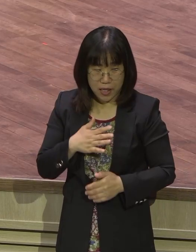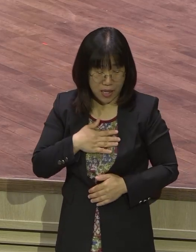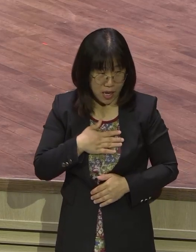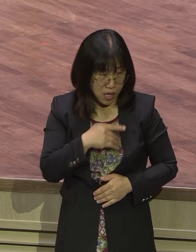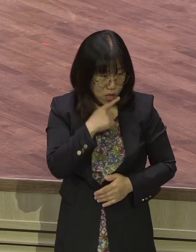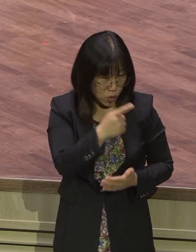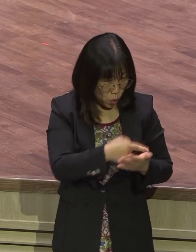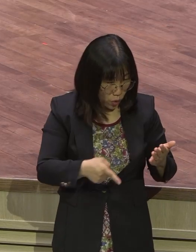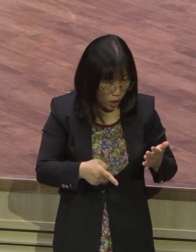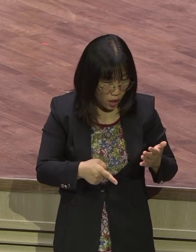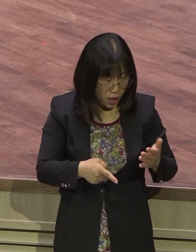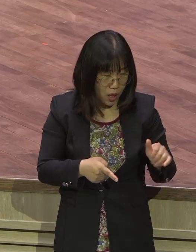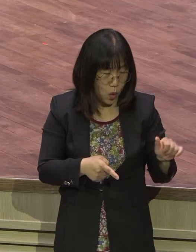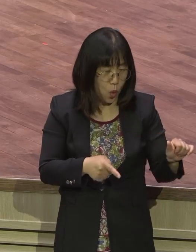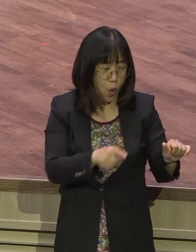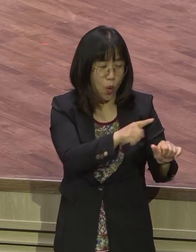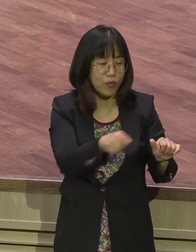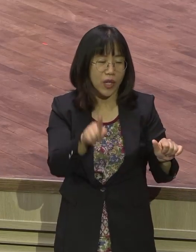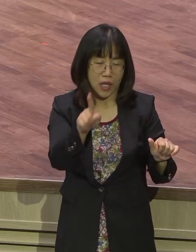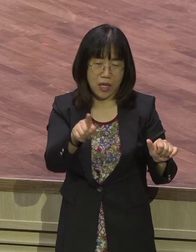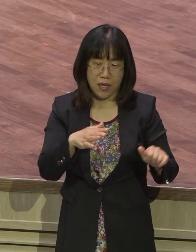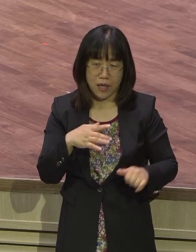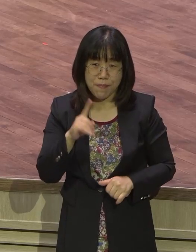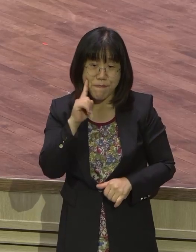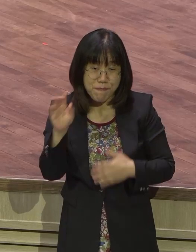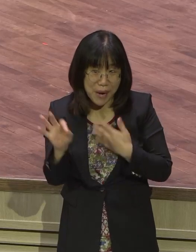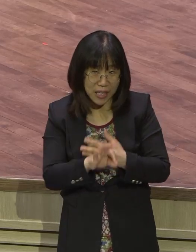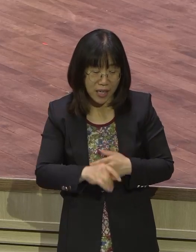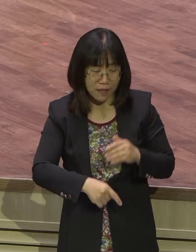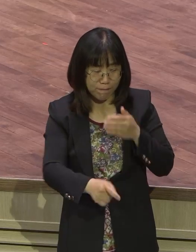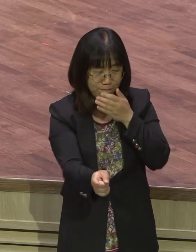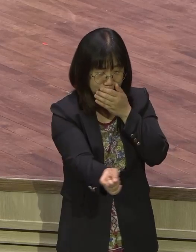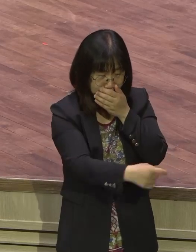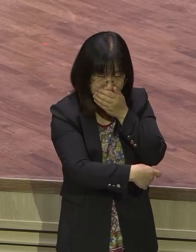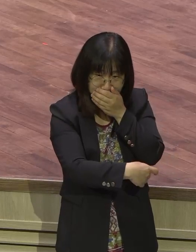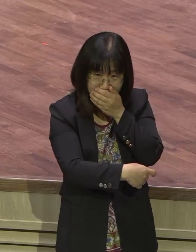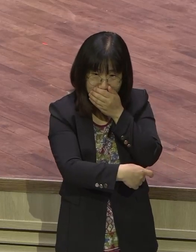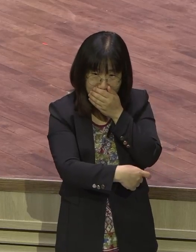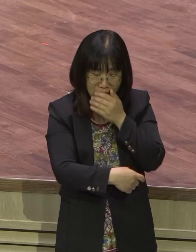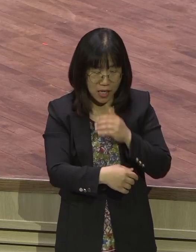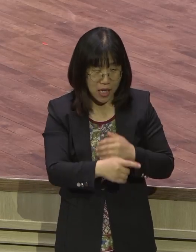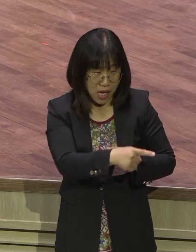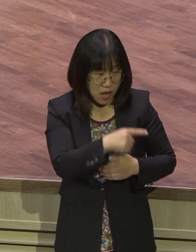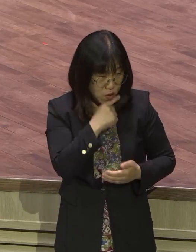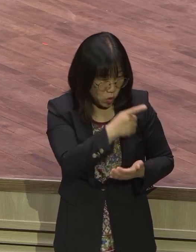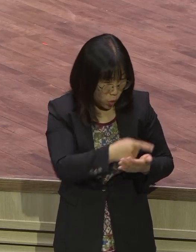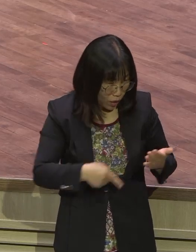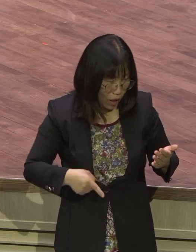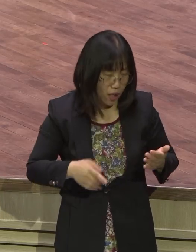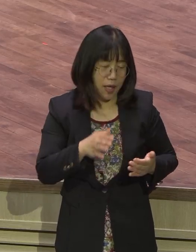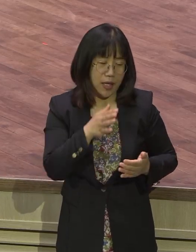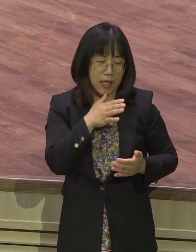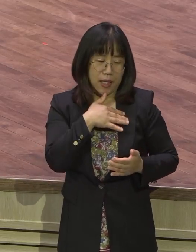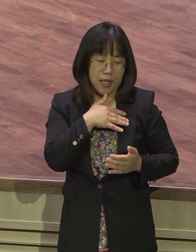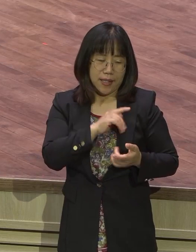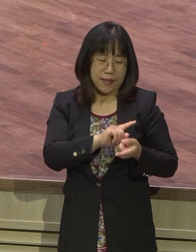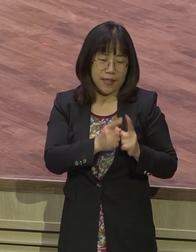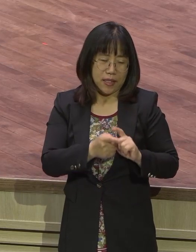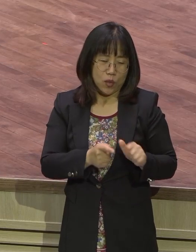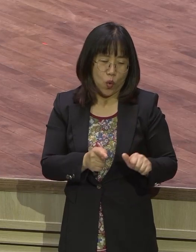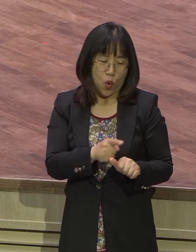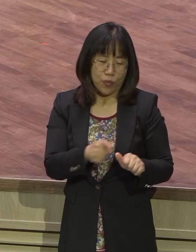더해서 드렸다고 했습니다 내가 저 사람을 도둑죄를 했는데 속였는데 손해를 입혔다 그러면 그 대서